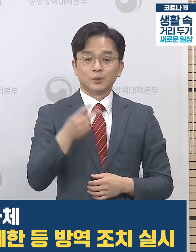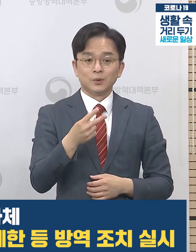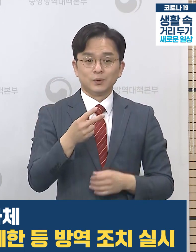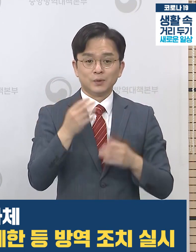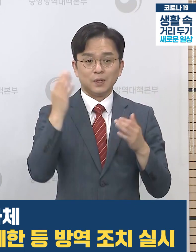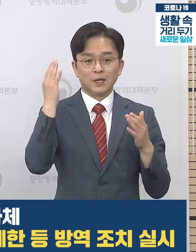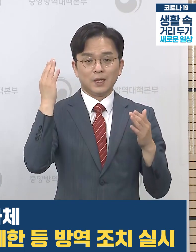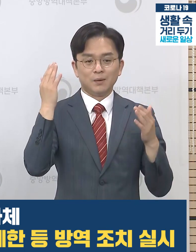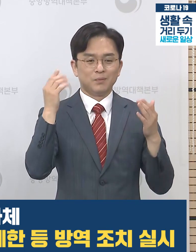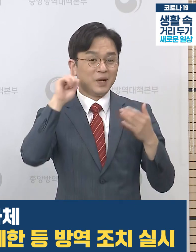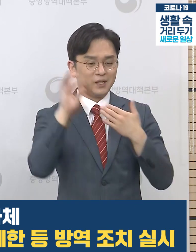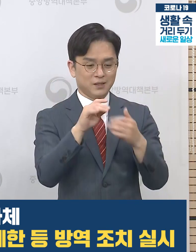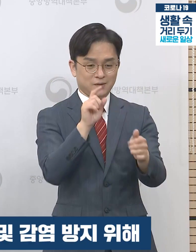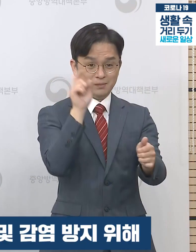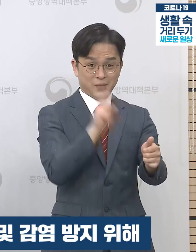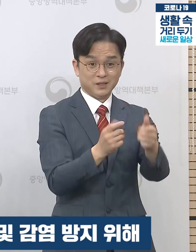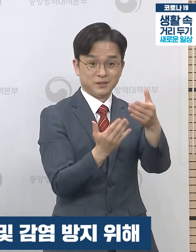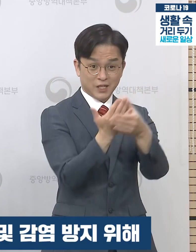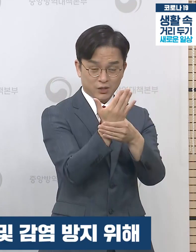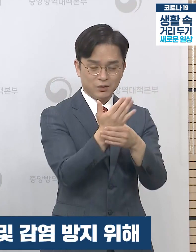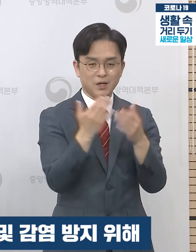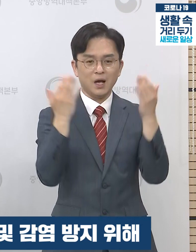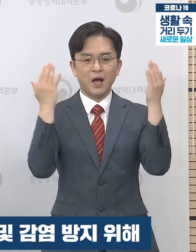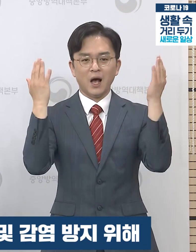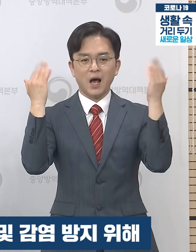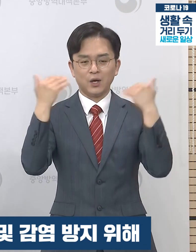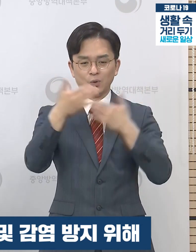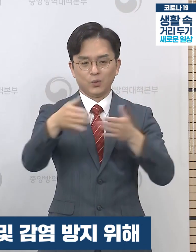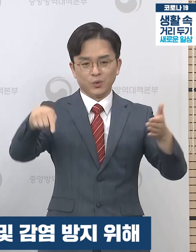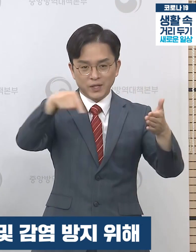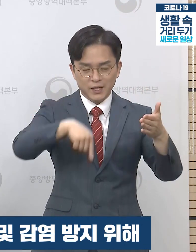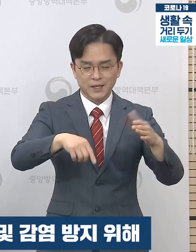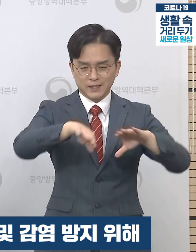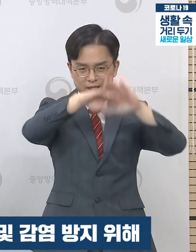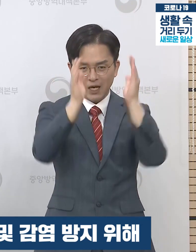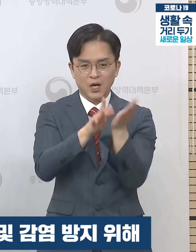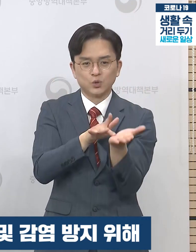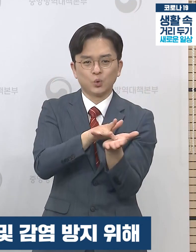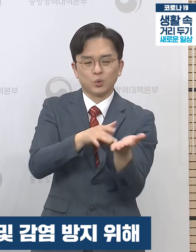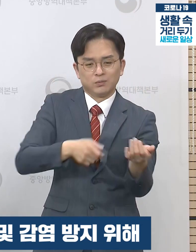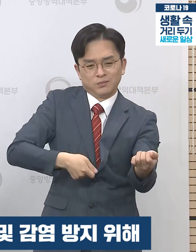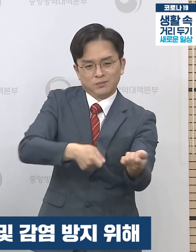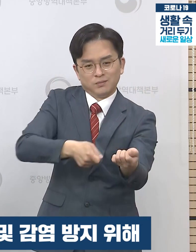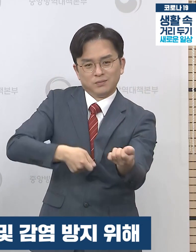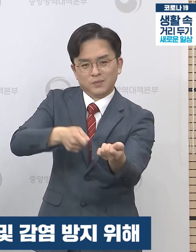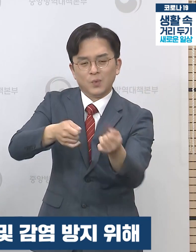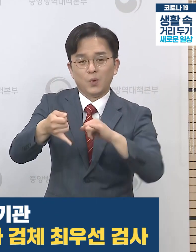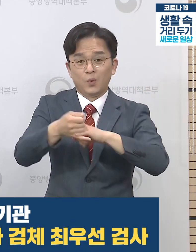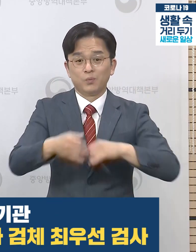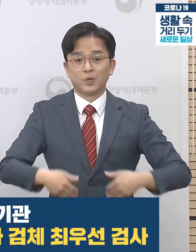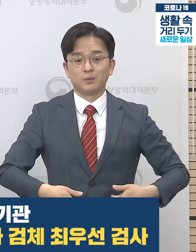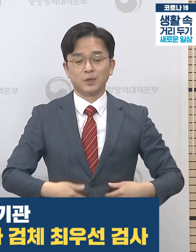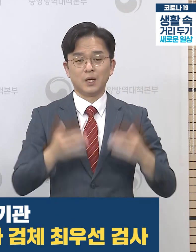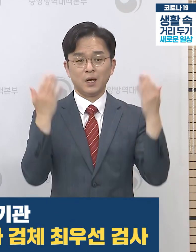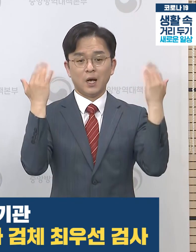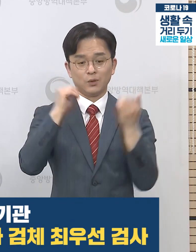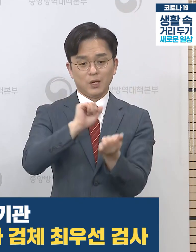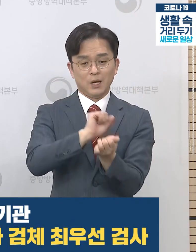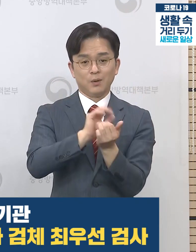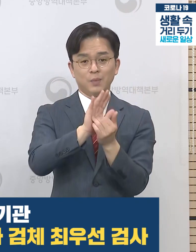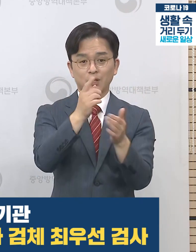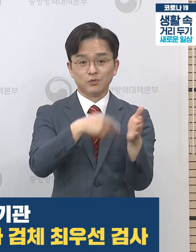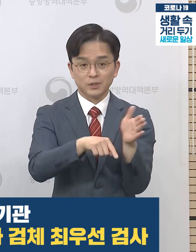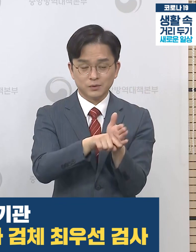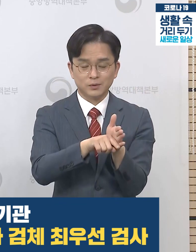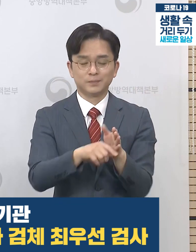조치를 실시하여야 합니다. 또한 학교 내에 코로나19 전파 및 감염 방지를 위해서 진단검사